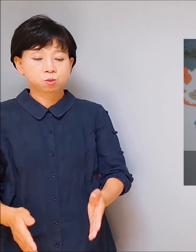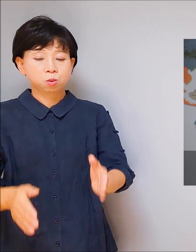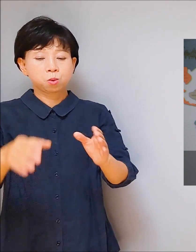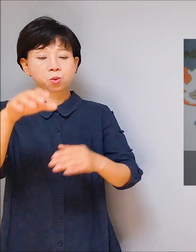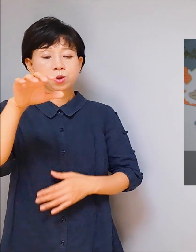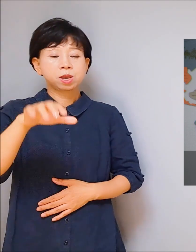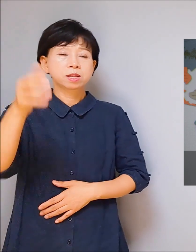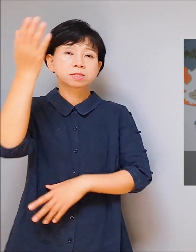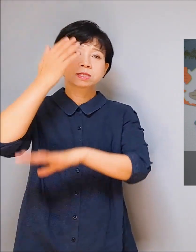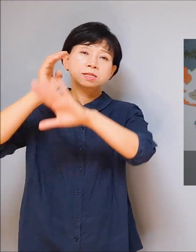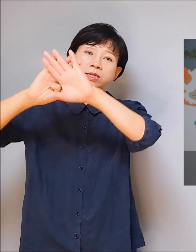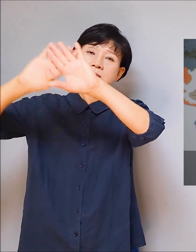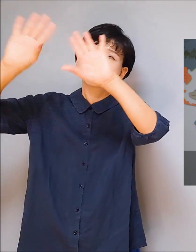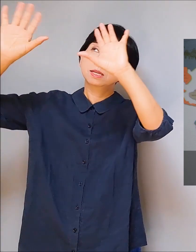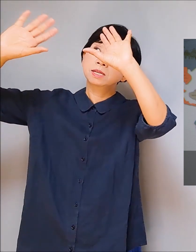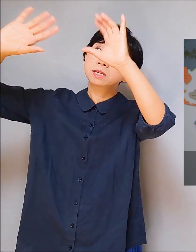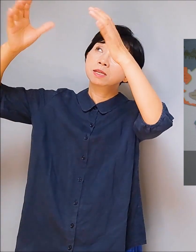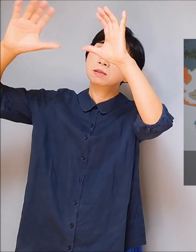예비하신 고향